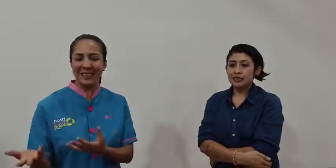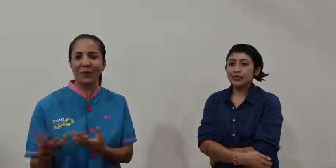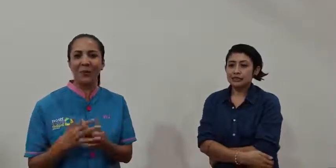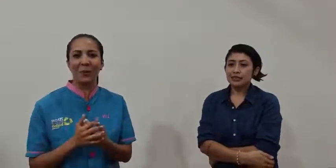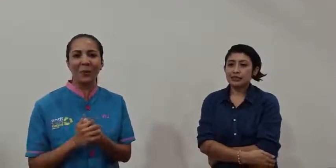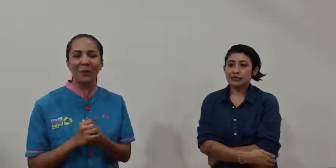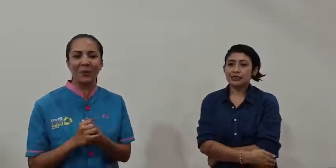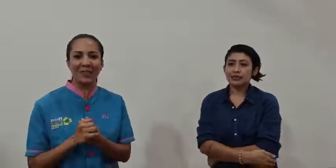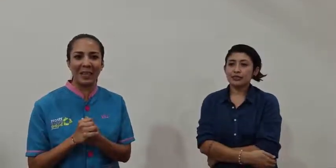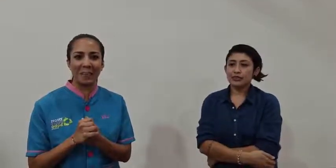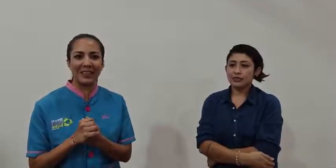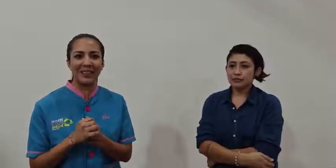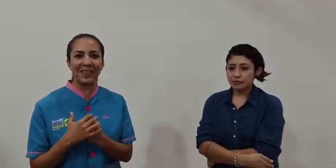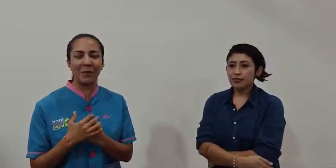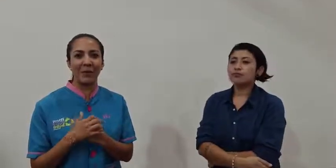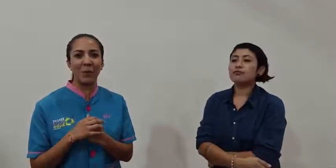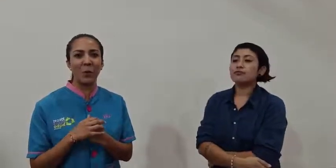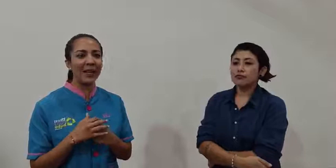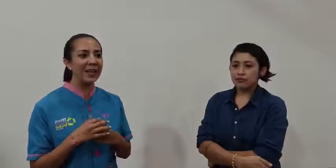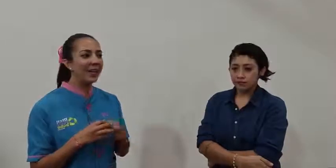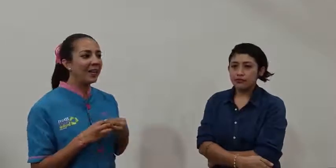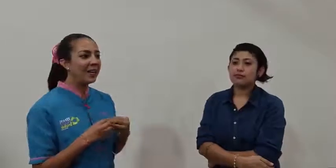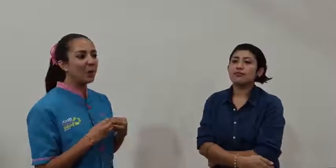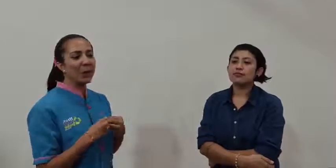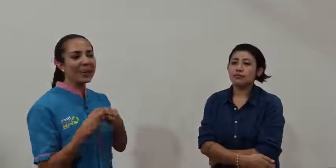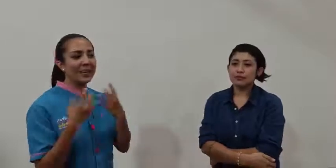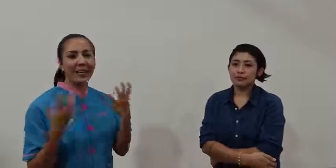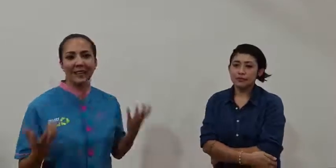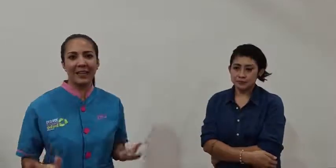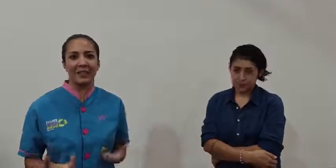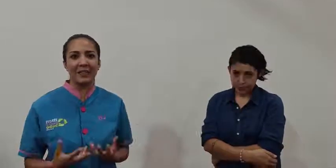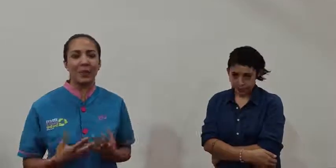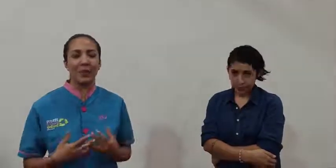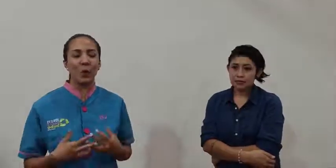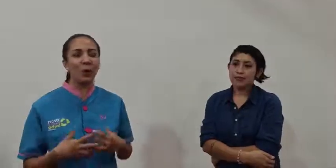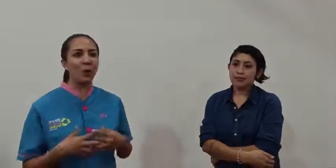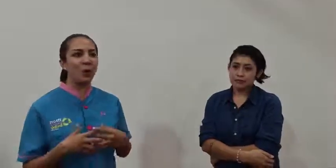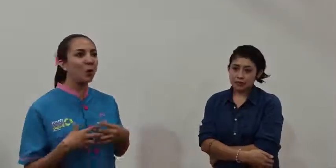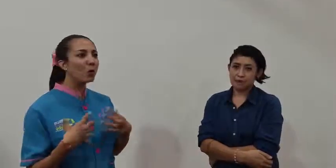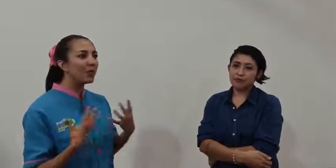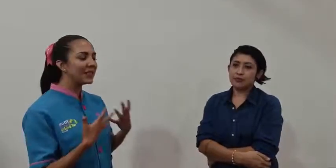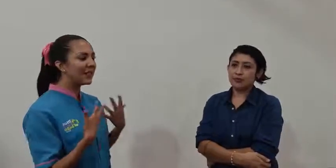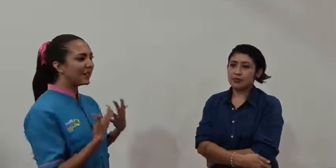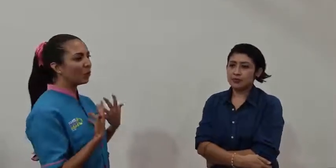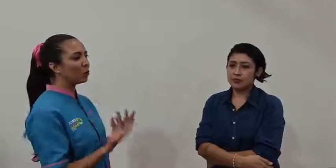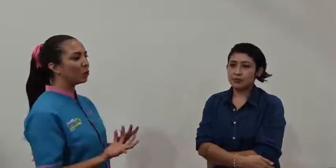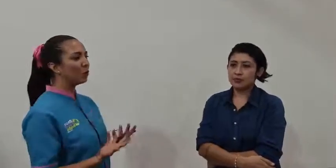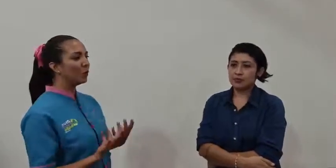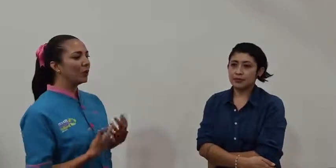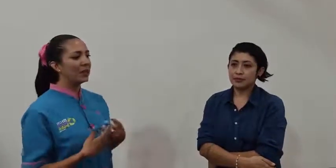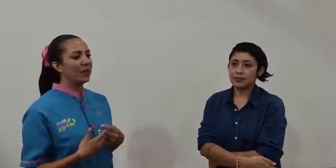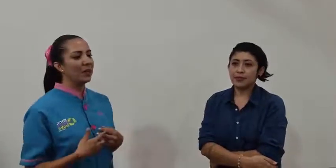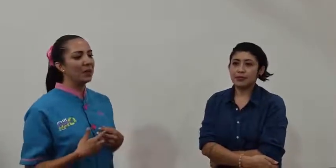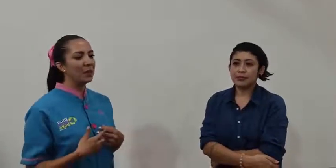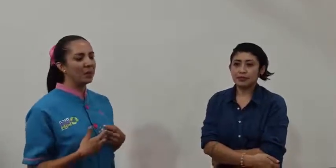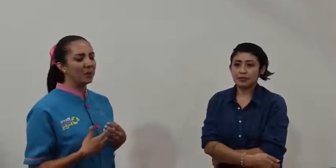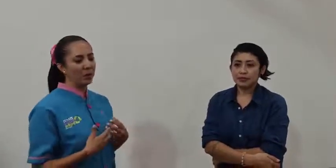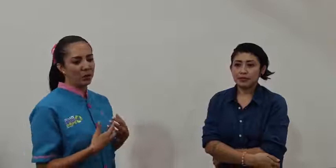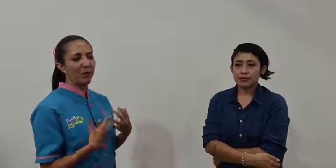así, con su intérprete Guadalupe, y obviamente hay gente lindísima y todo, pero ¿cómo te has sentido tú ahorita, bueno, que